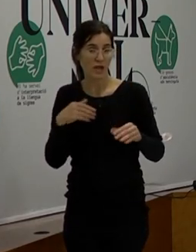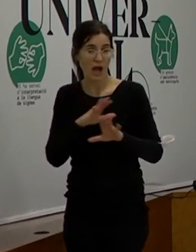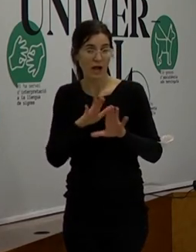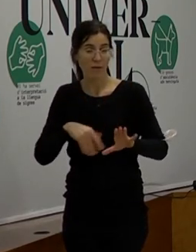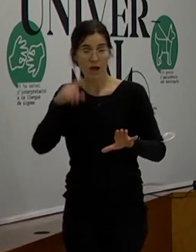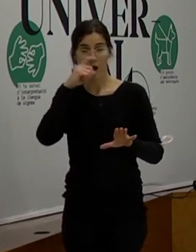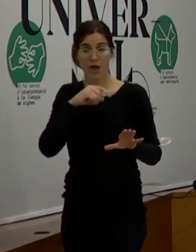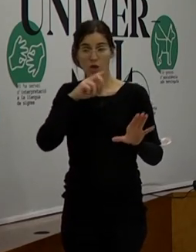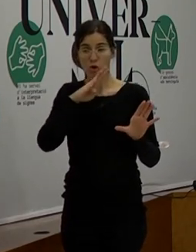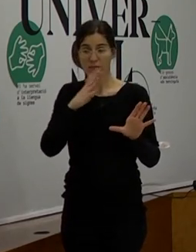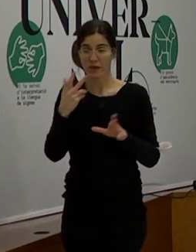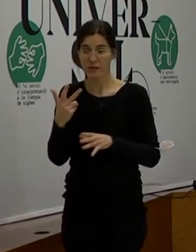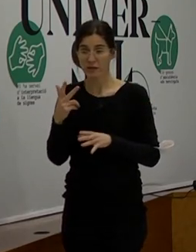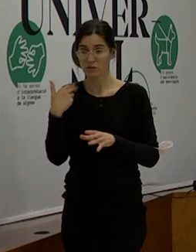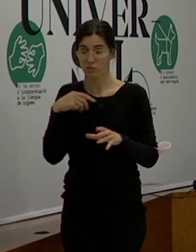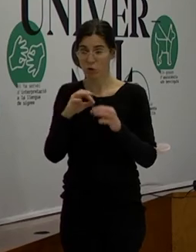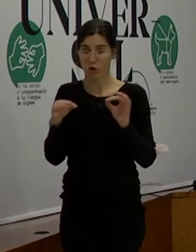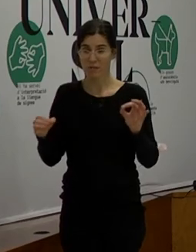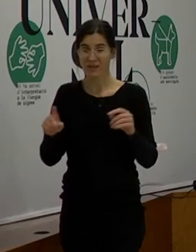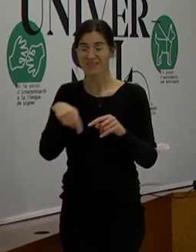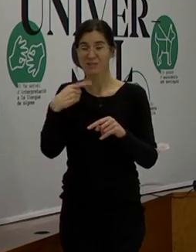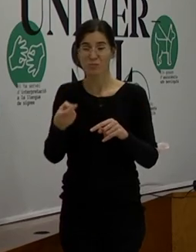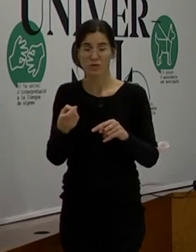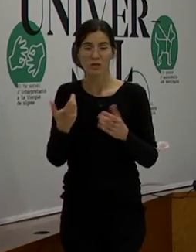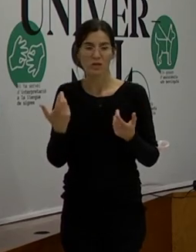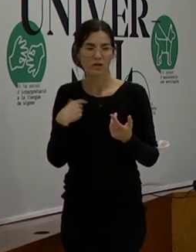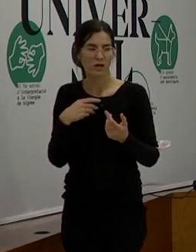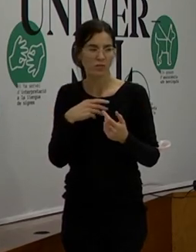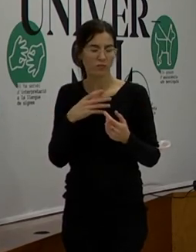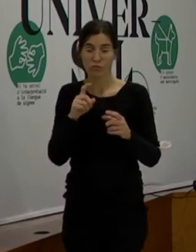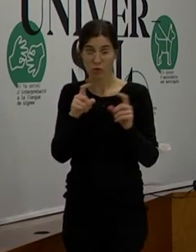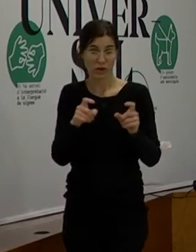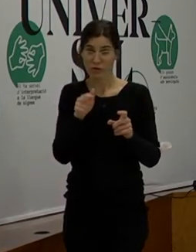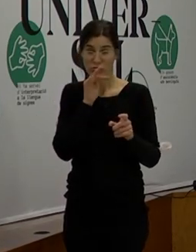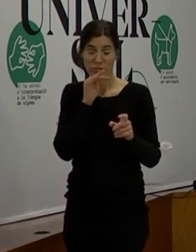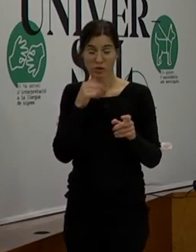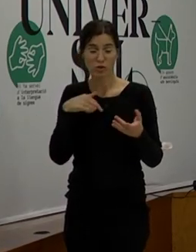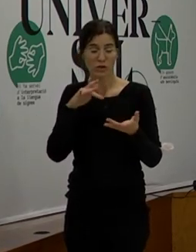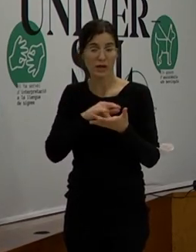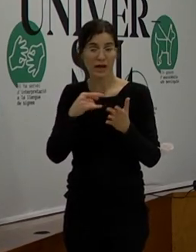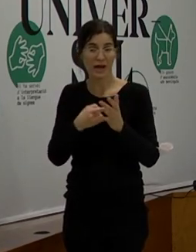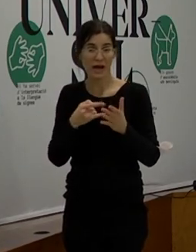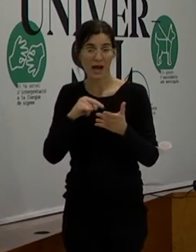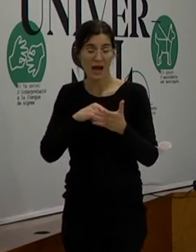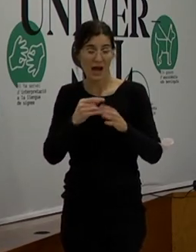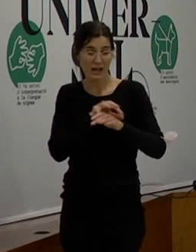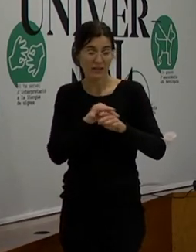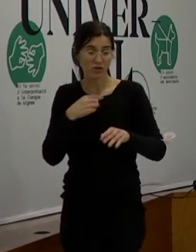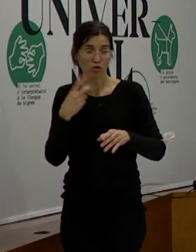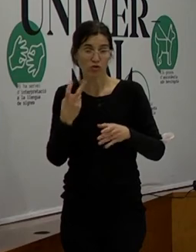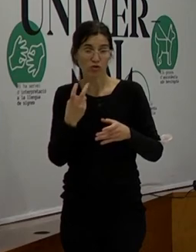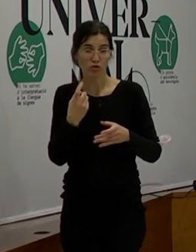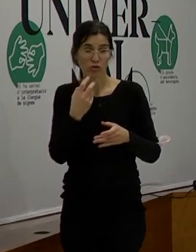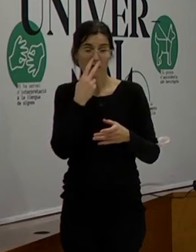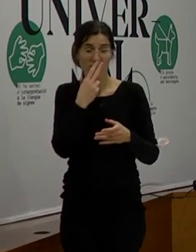93, després dels jocs, pues clar, no havien encara ordinadors, i jo era arquitecte, i tenia que fer visites, i a veure una cadira que